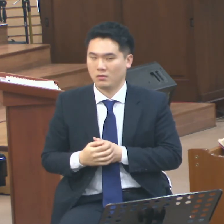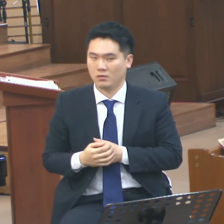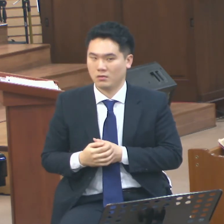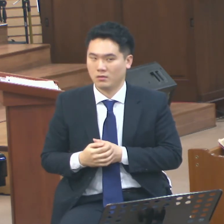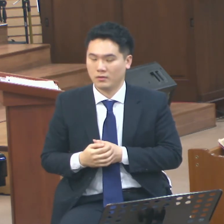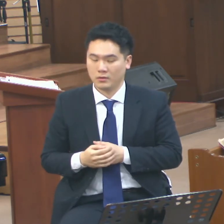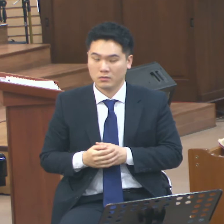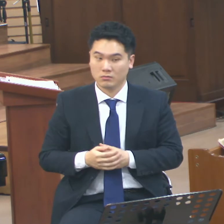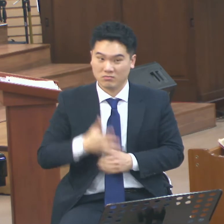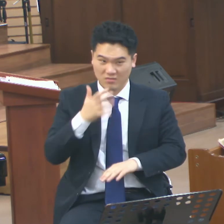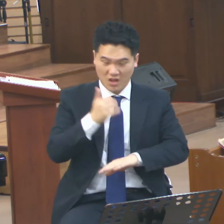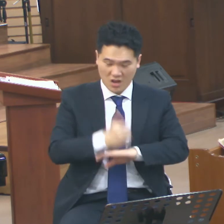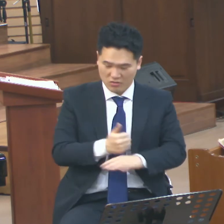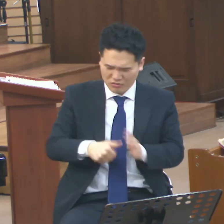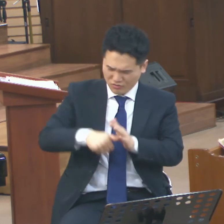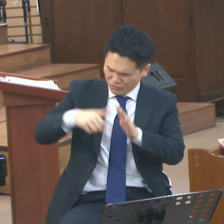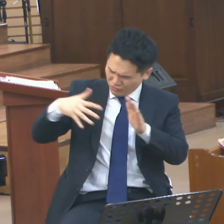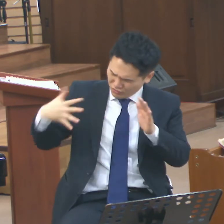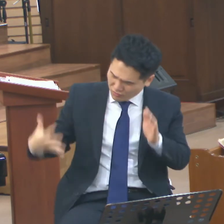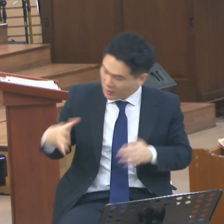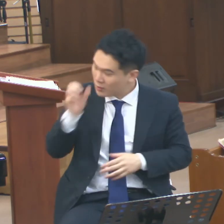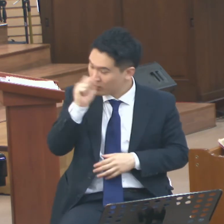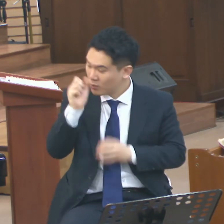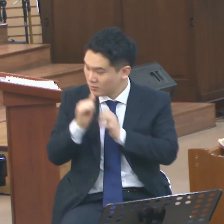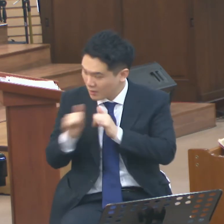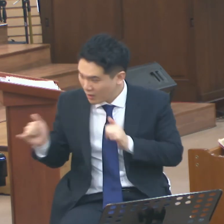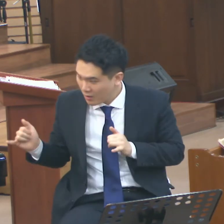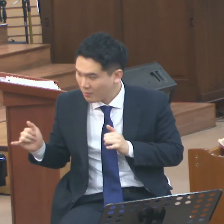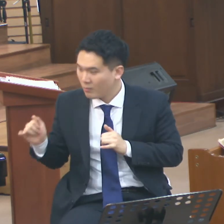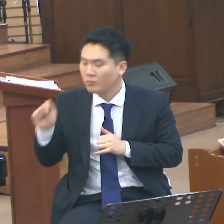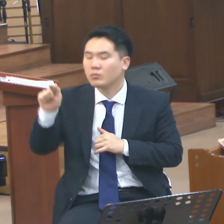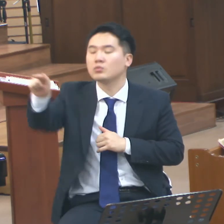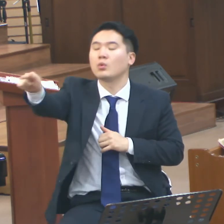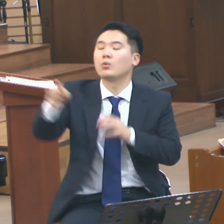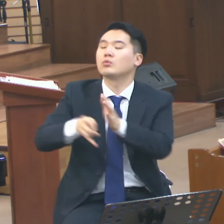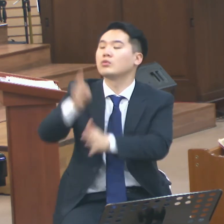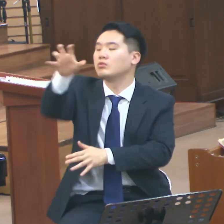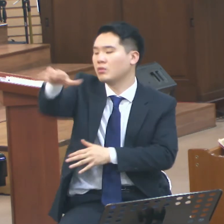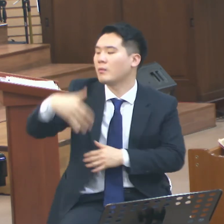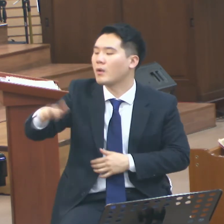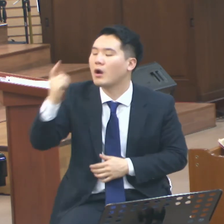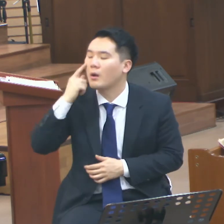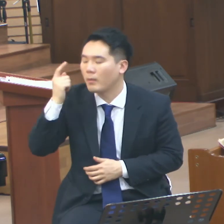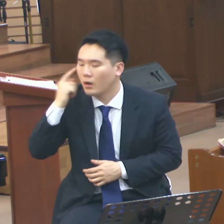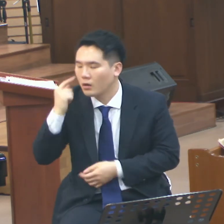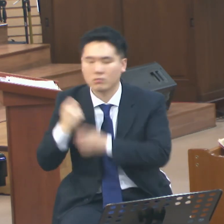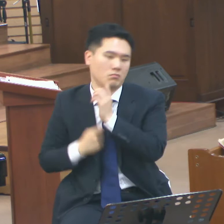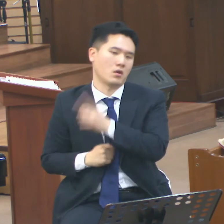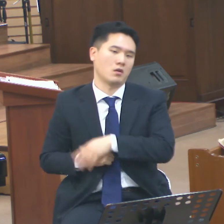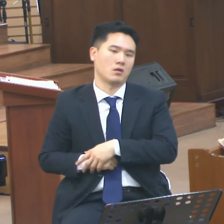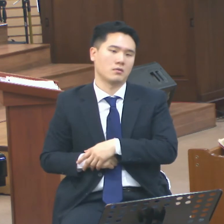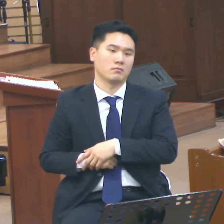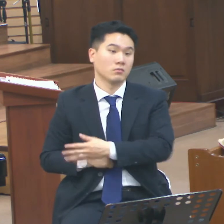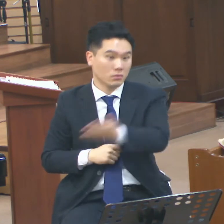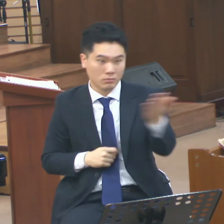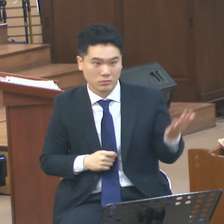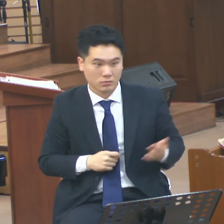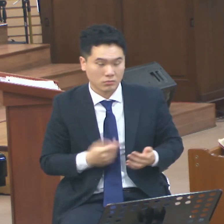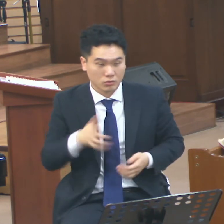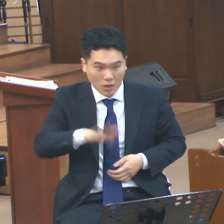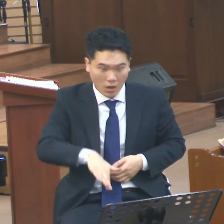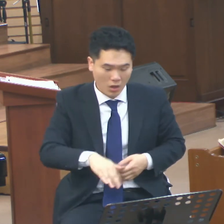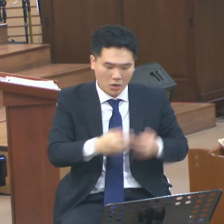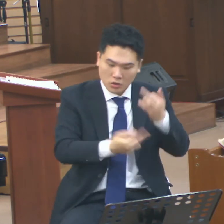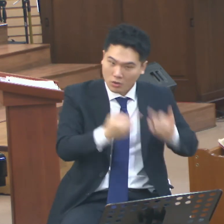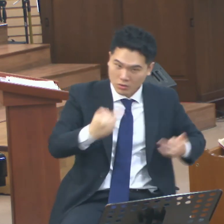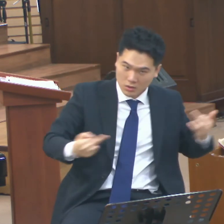않아요. 유명해지려고 좋아하는 사람은 계속 말하지 않아요. 예수님에 대한 시각이 완전히 바뀌었어요. 야고보서를 딱 펴면요, 1절에